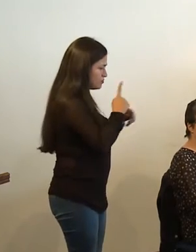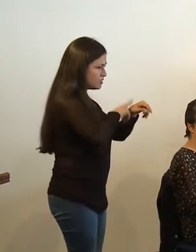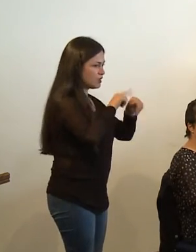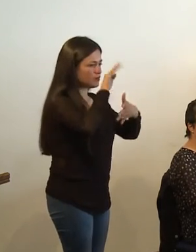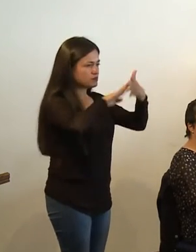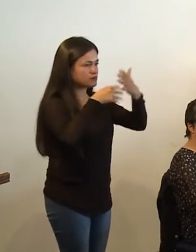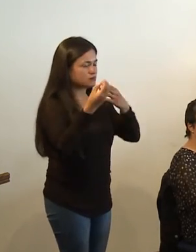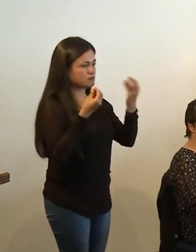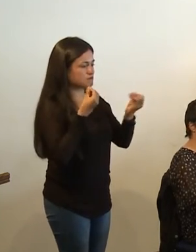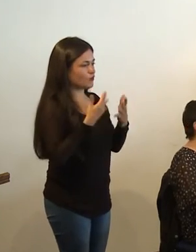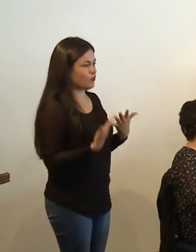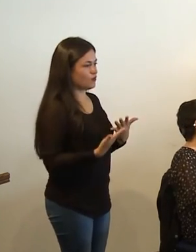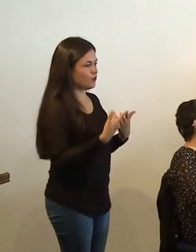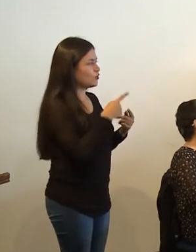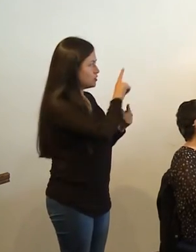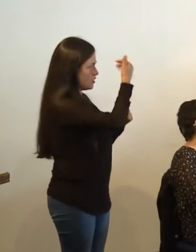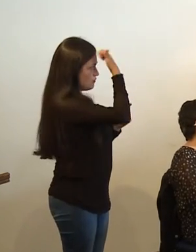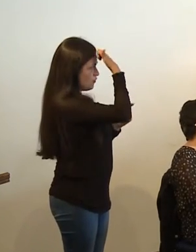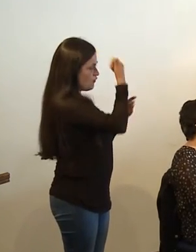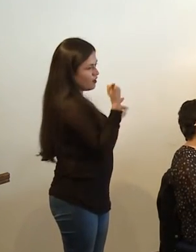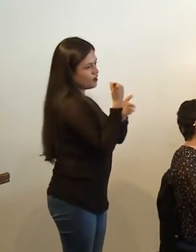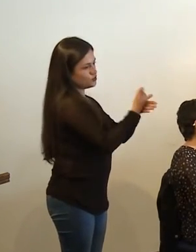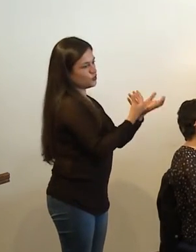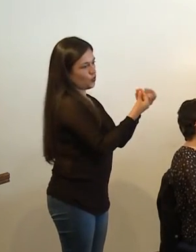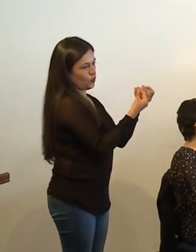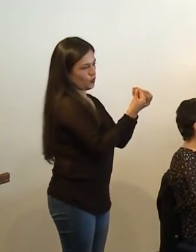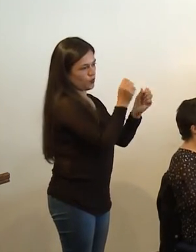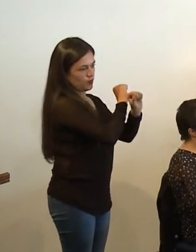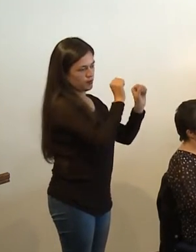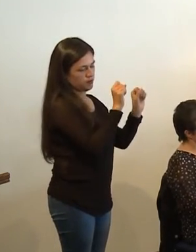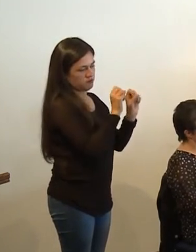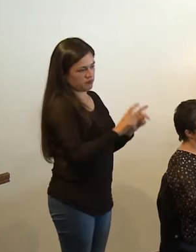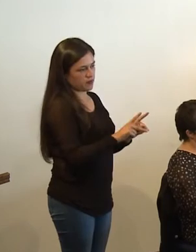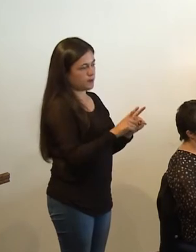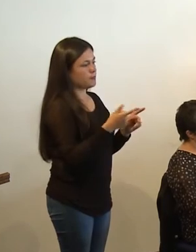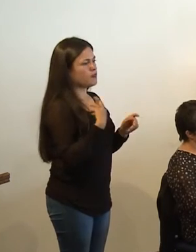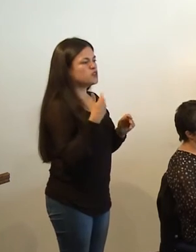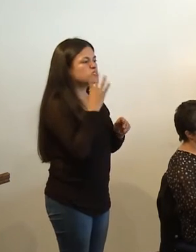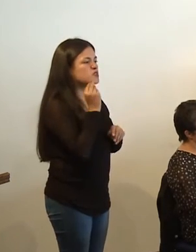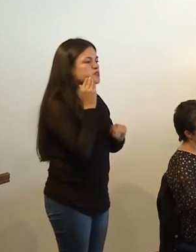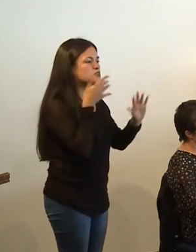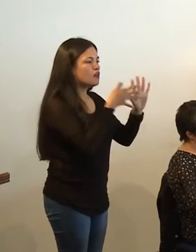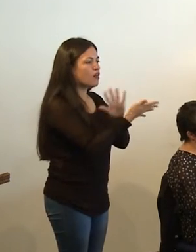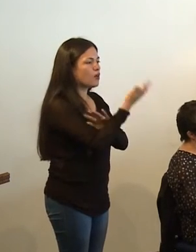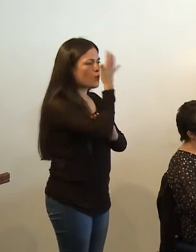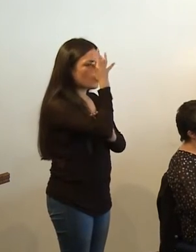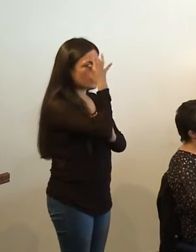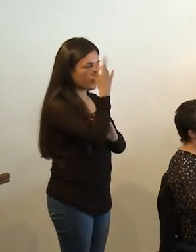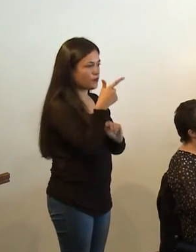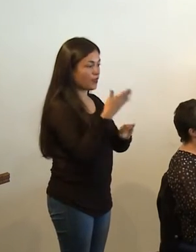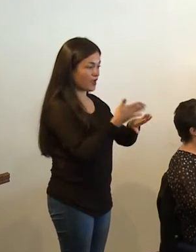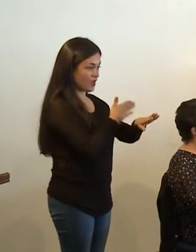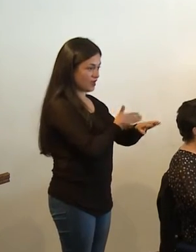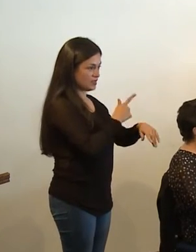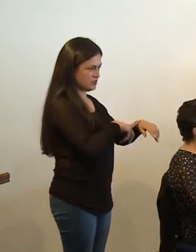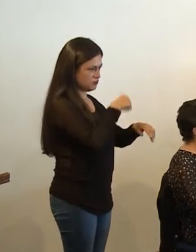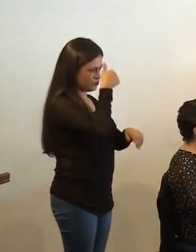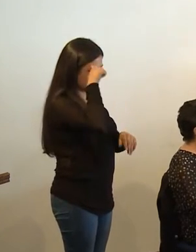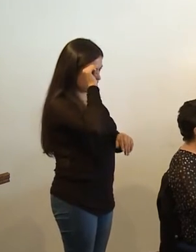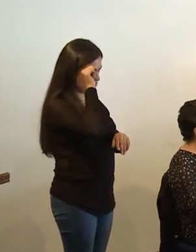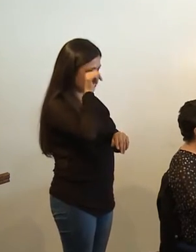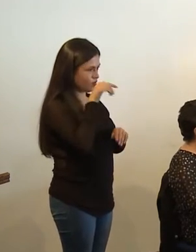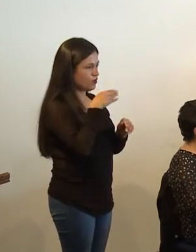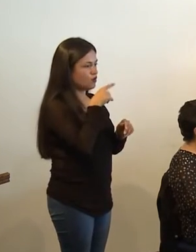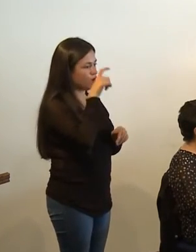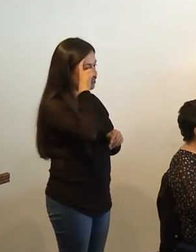uno de los grupos y ahí entonces comenzó. Entonces aquí quiero, porque viene esa anécdota, en ese momento, hasta donde yo recuerdo, Mario aquí